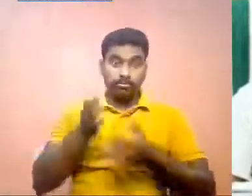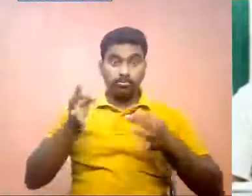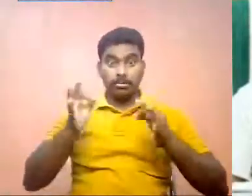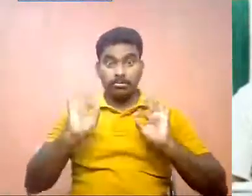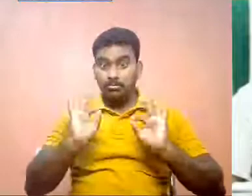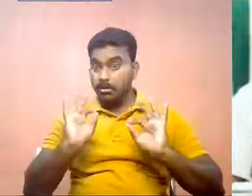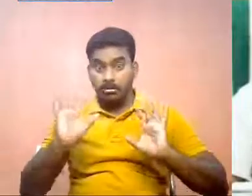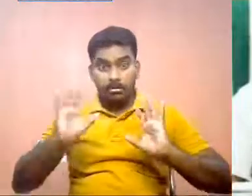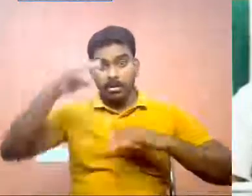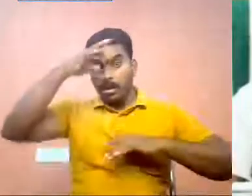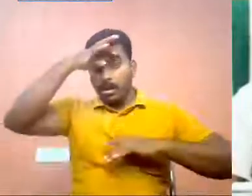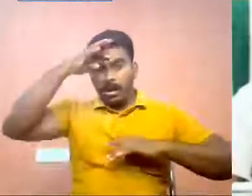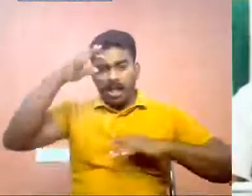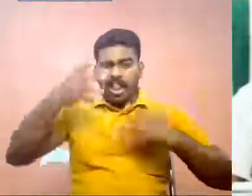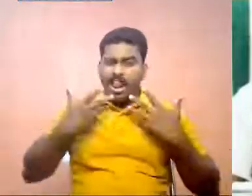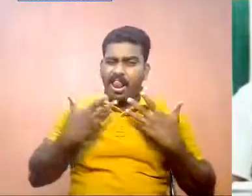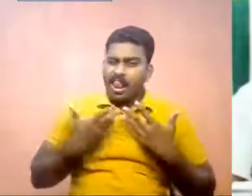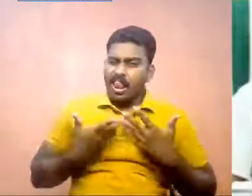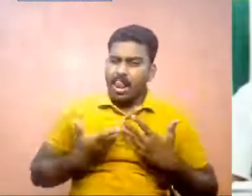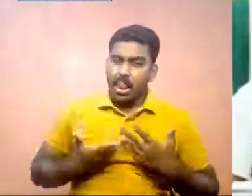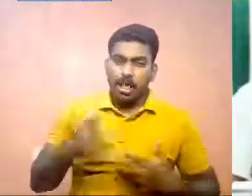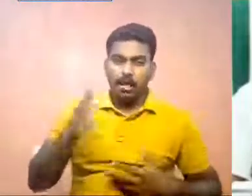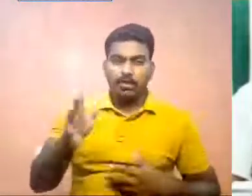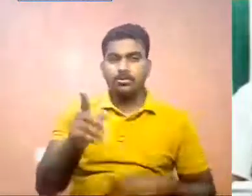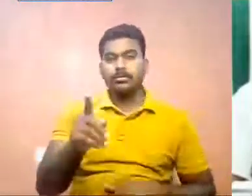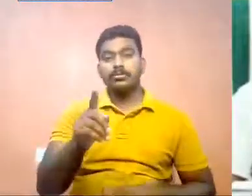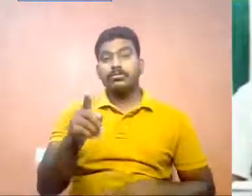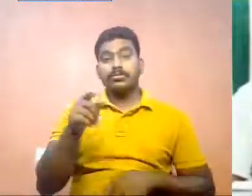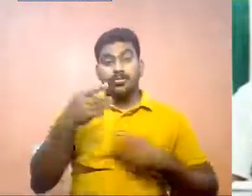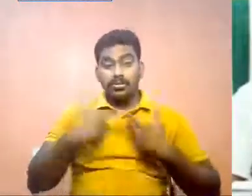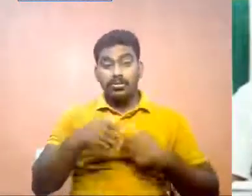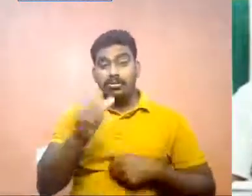പക്ഷെ ഇത്തരം ഡ്യൂട്ടി ചെയ്യുന്നവർ വെള്ളം കുടിക്കണമല്ലോ.